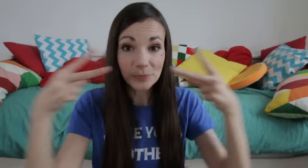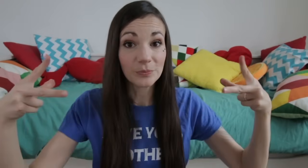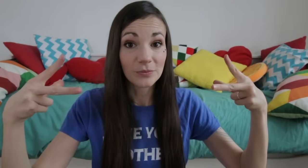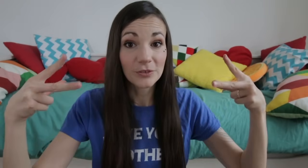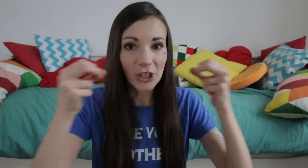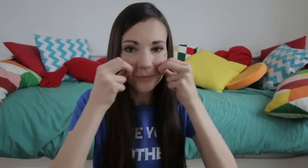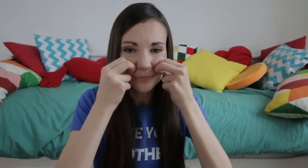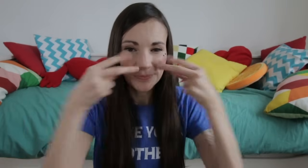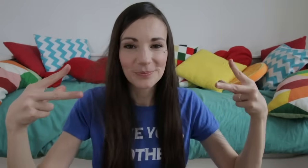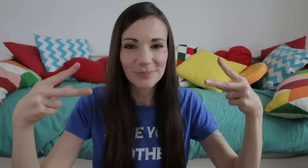Chat.